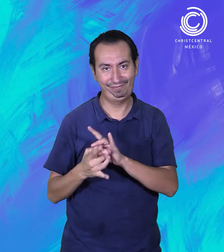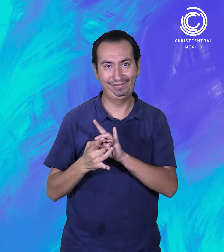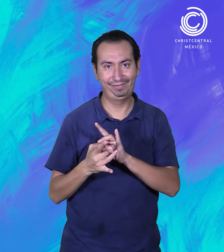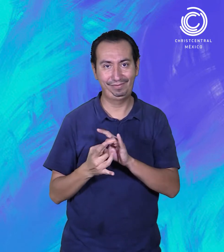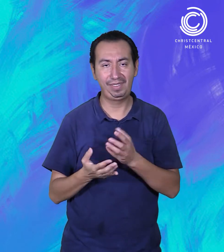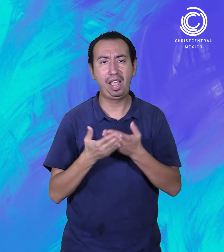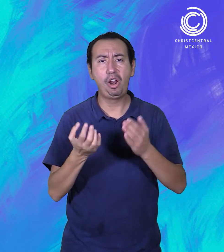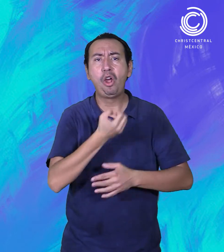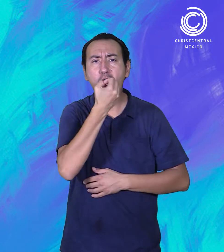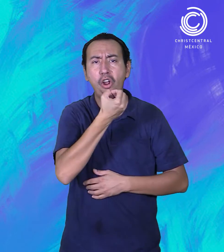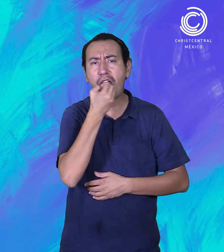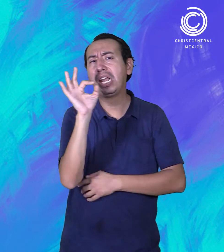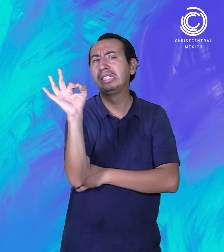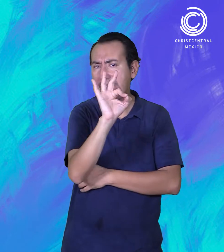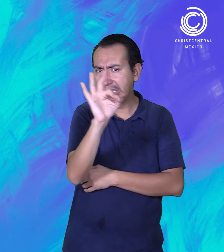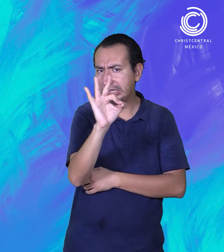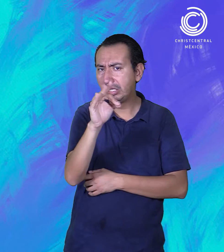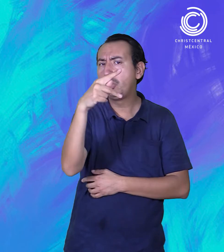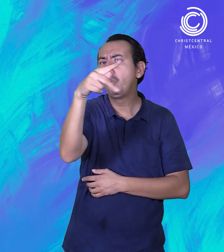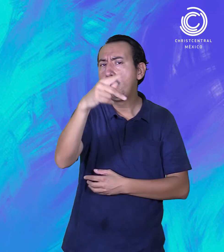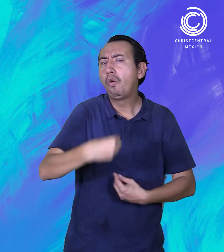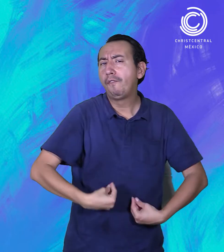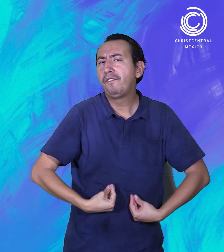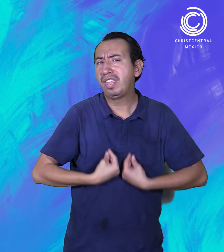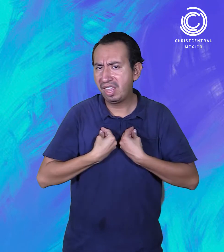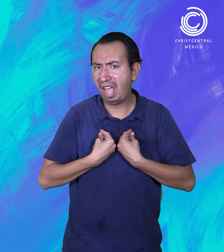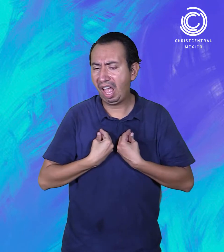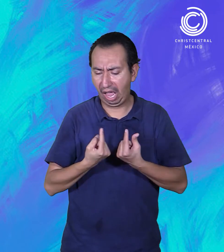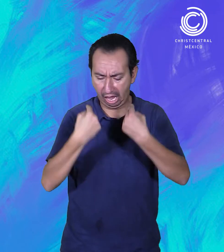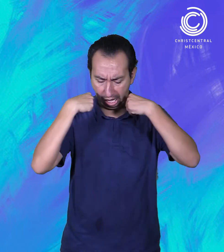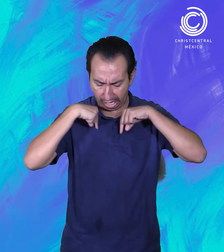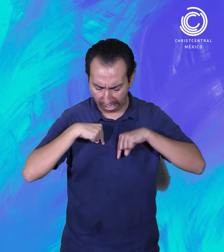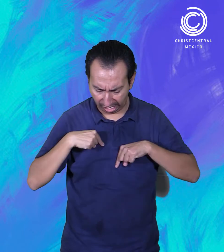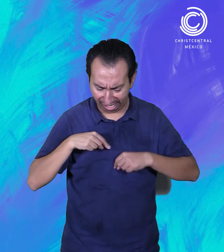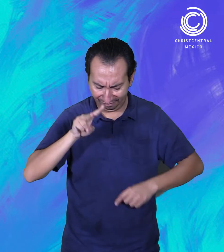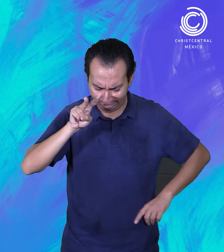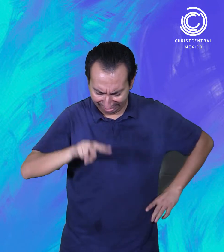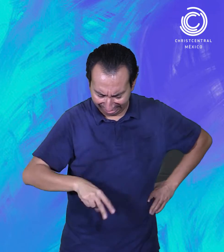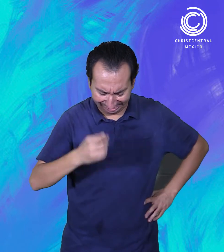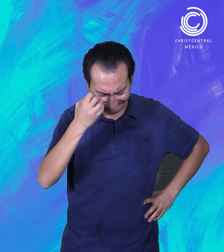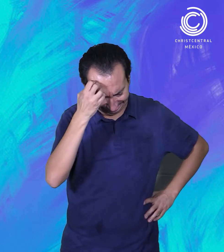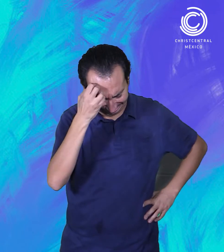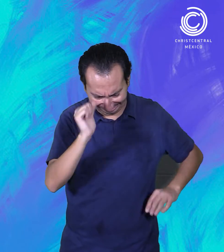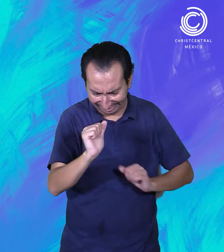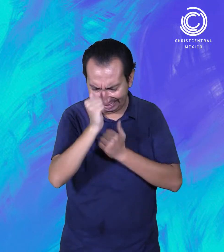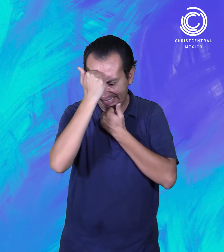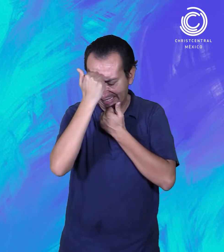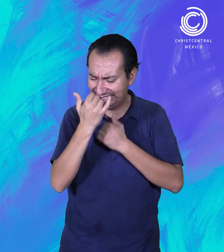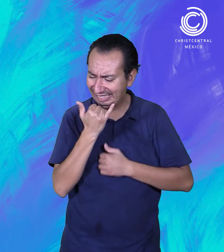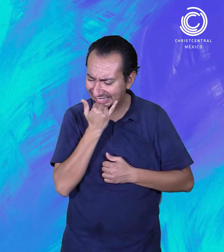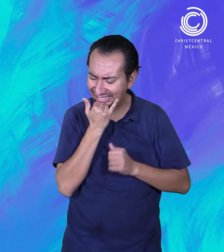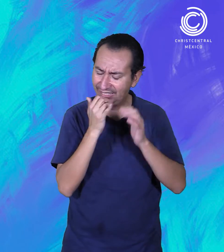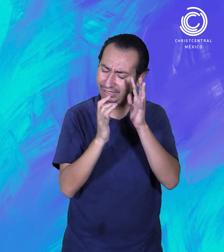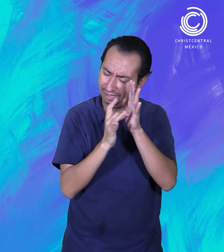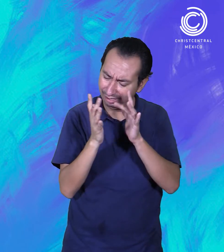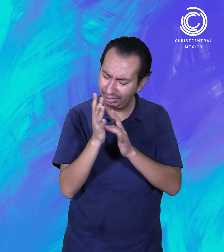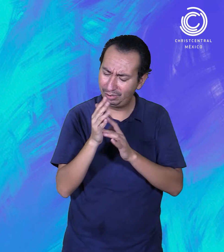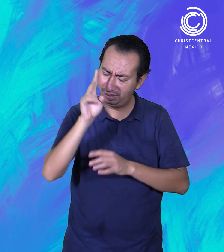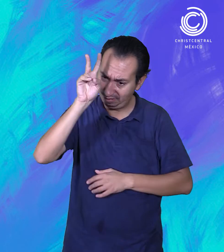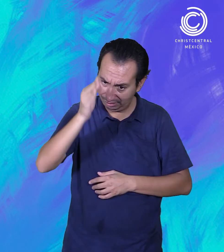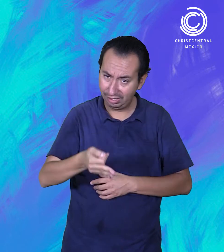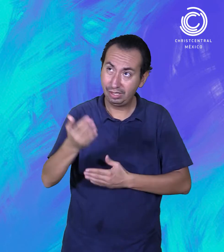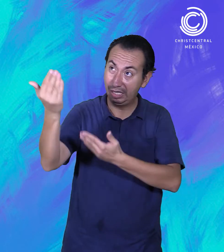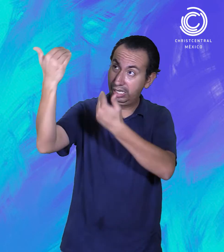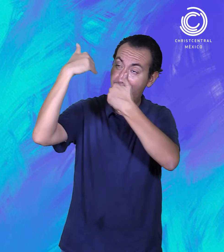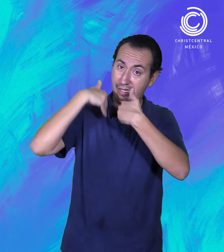esto, si en tu vida en algún momento tú has tenido convicción de pecado y reconoces a Cristo Jesús como tu Señor y como tu